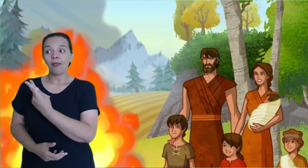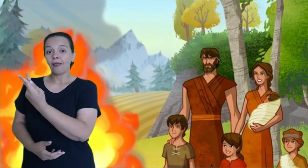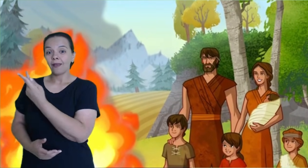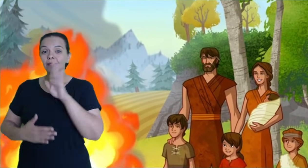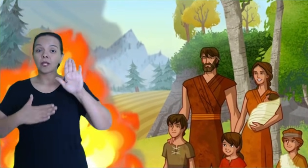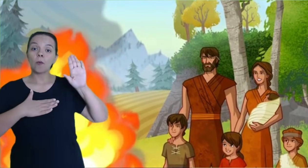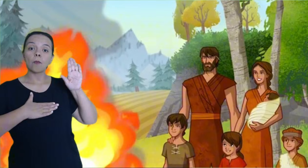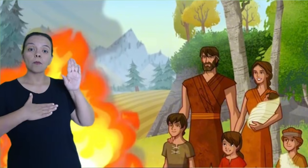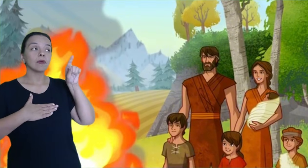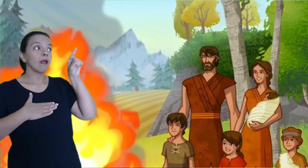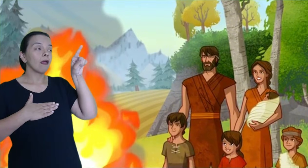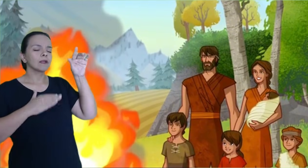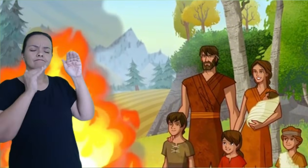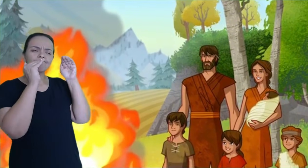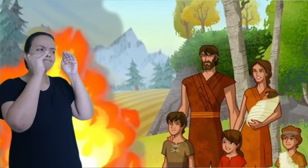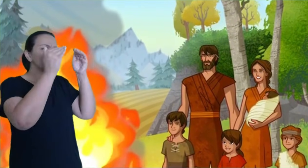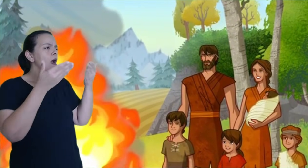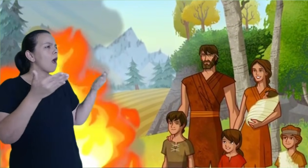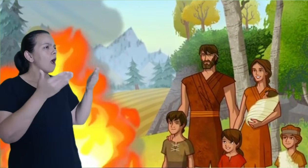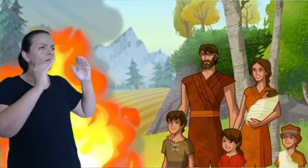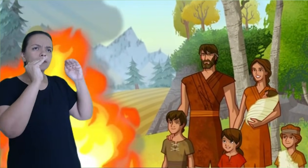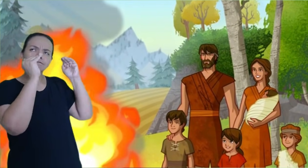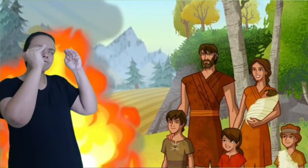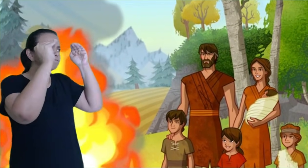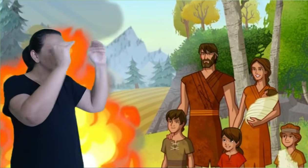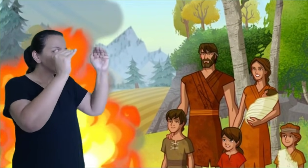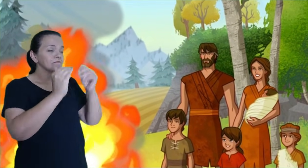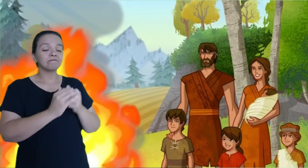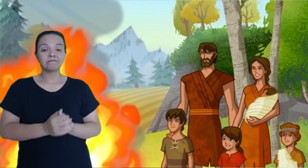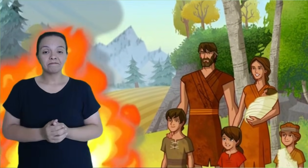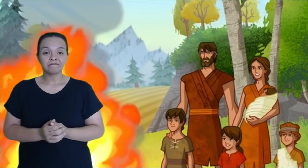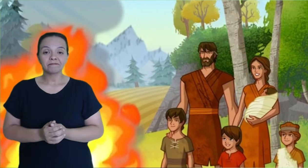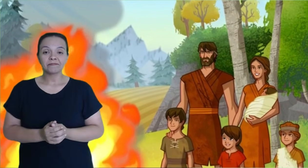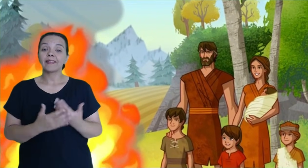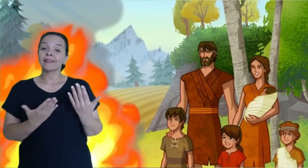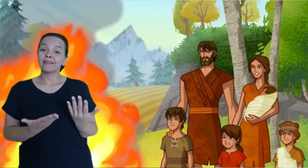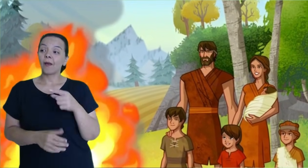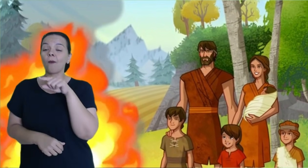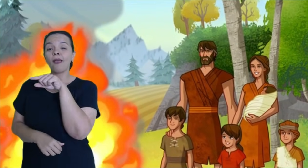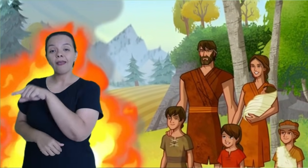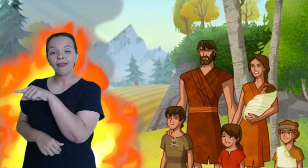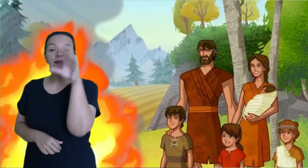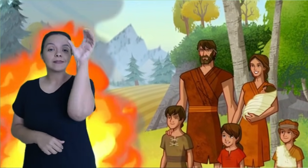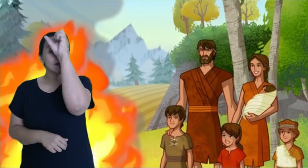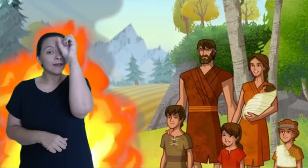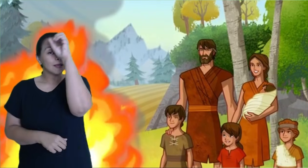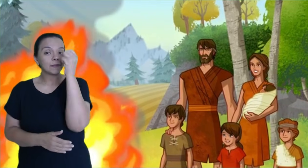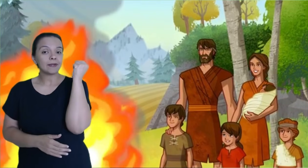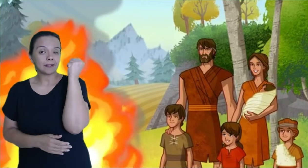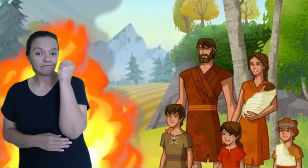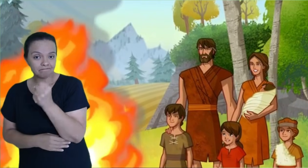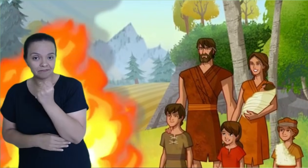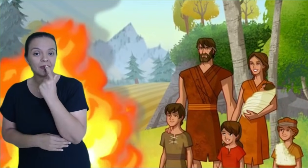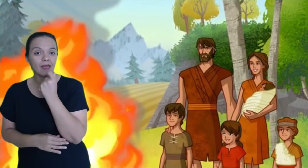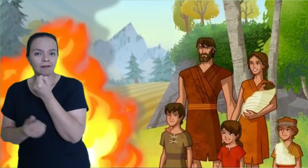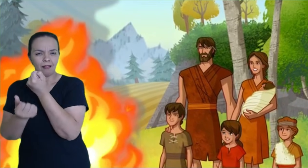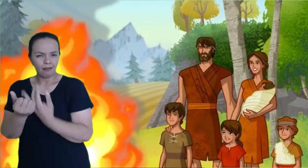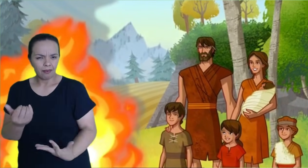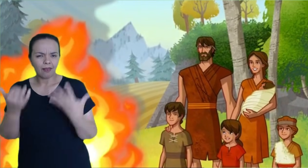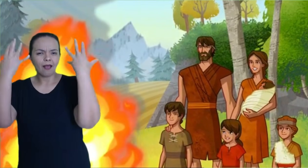realizar o sacrifício de animais. Por terem obedecido, receberam mais conhecimento a respeito de Jesus Cristo, o Filho de Deus. Os dois sentiram